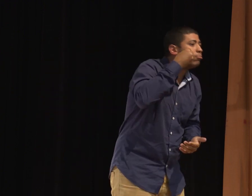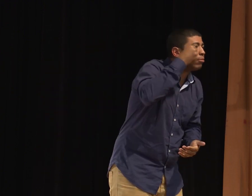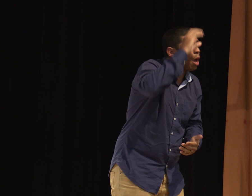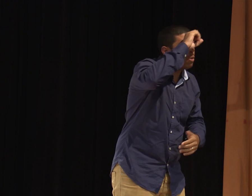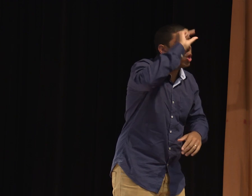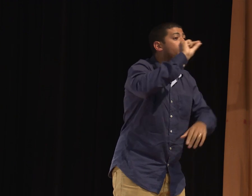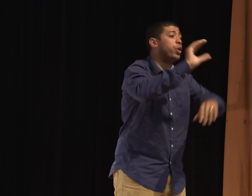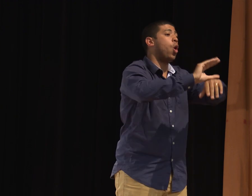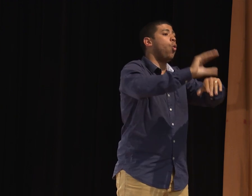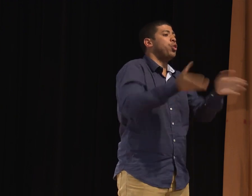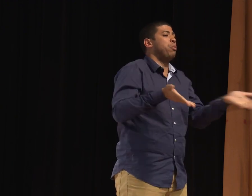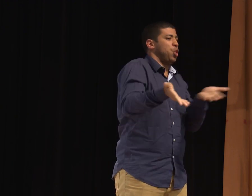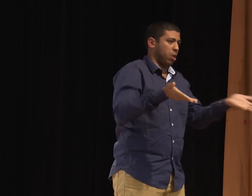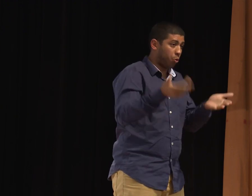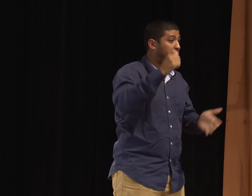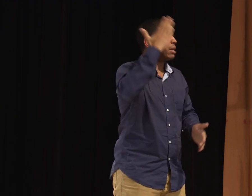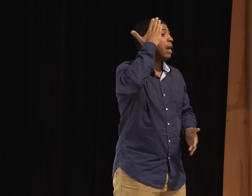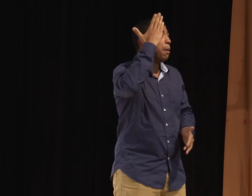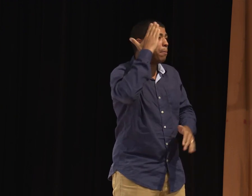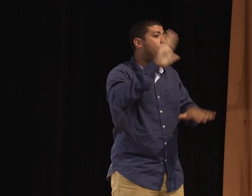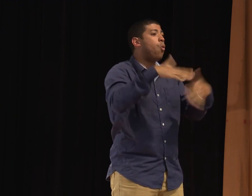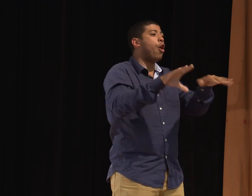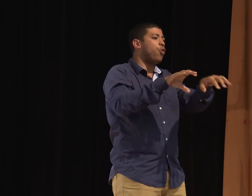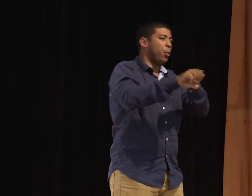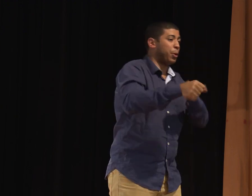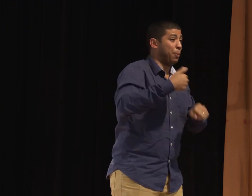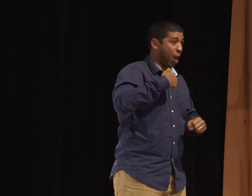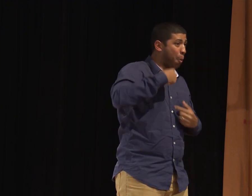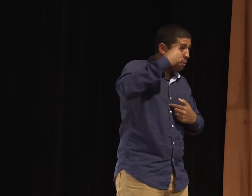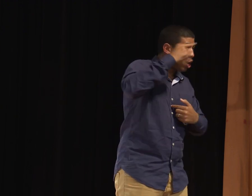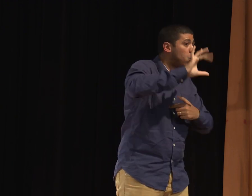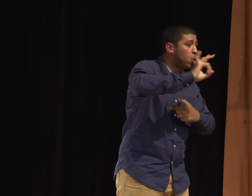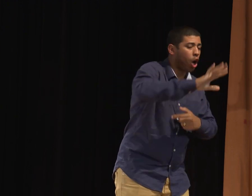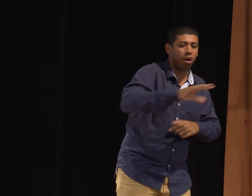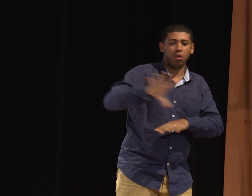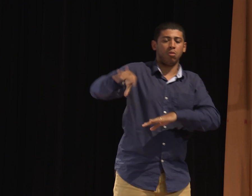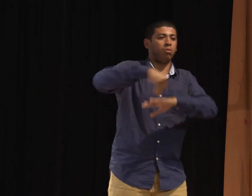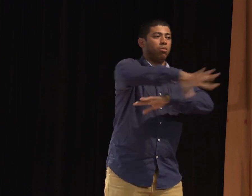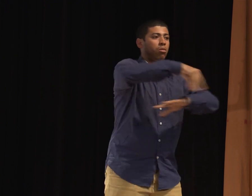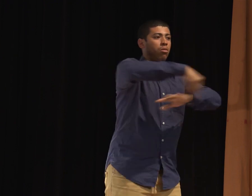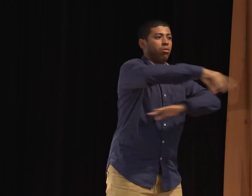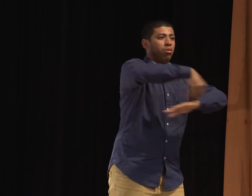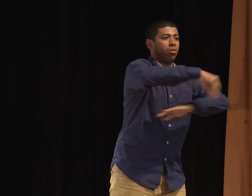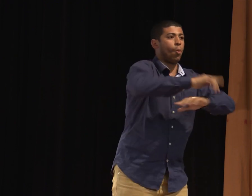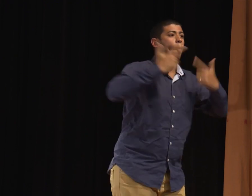LADIX. Então, assim, com a minha experiência, né, eu pude participar como mediador, né. E, juntando com a